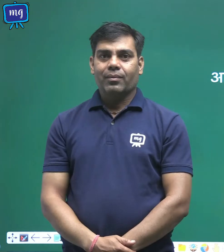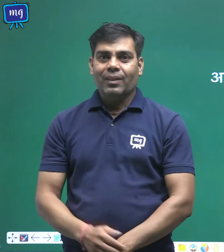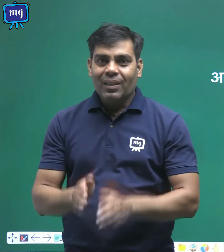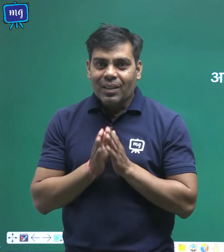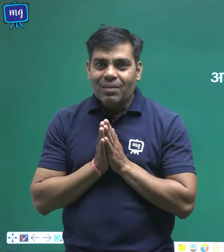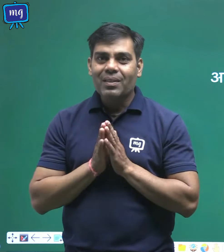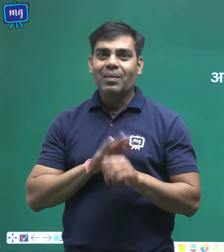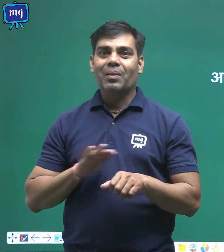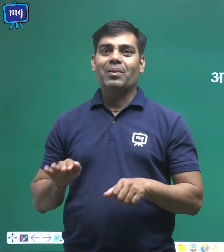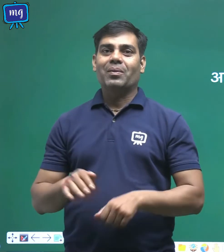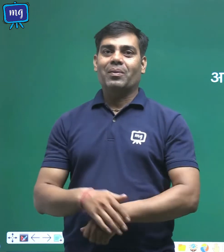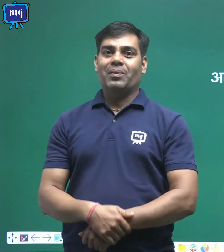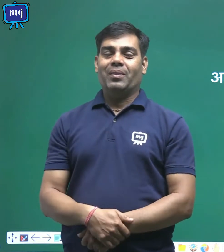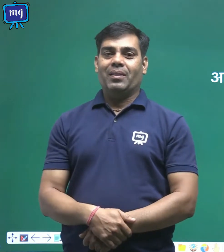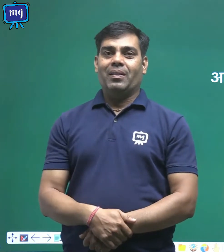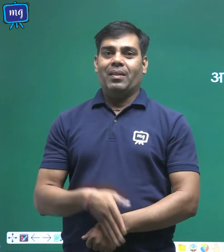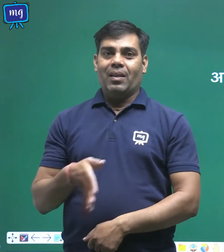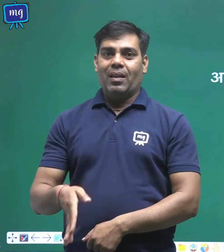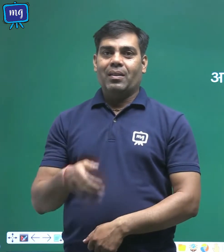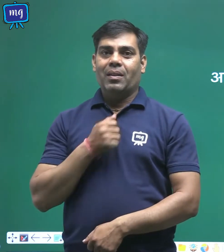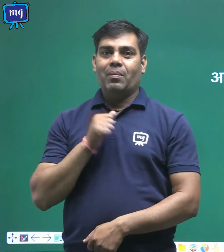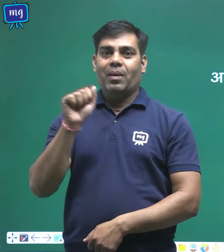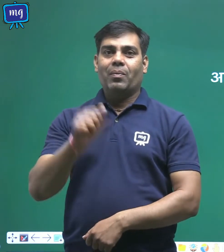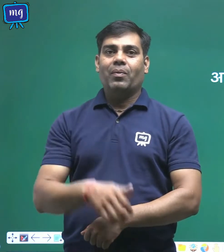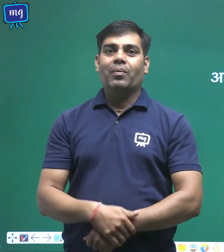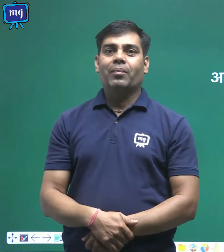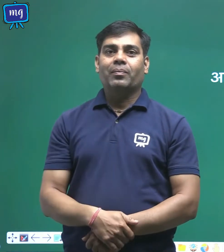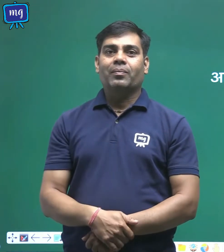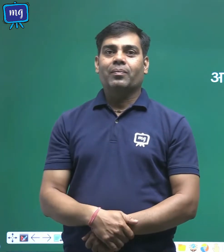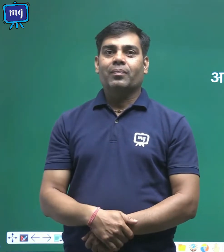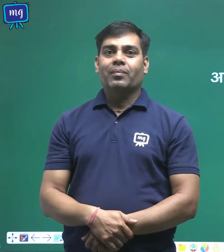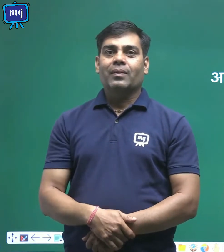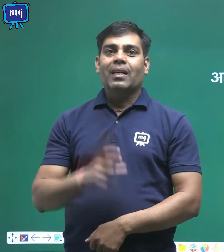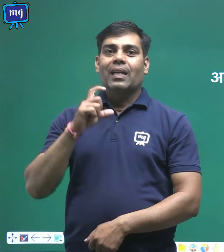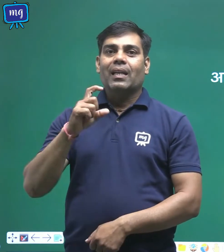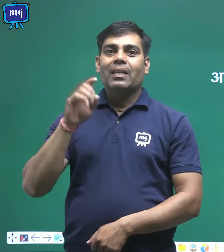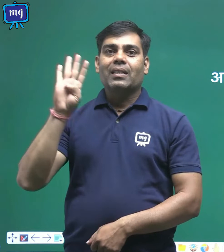नमस्ते प्यारे बच्चों। आज हम आपको कक्षा 4